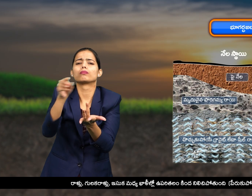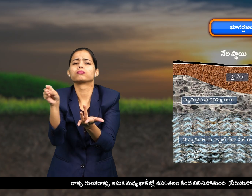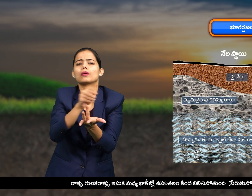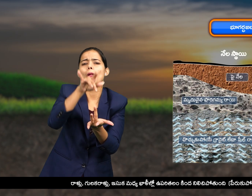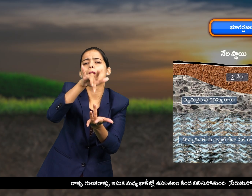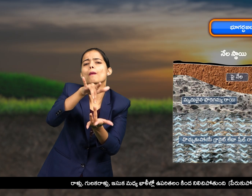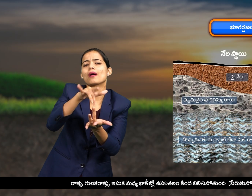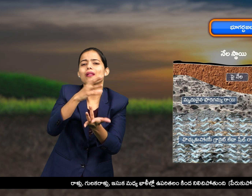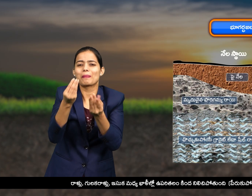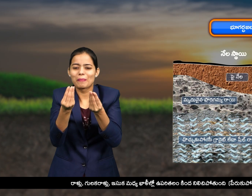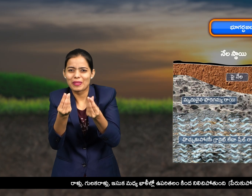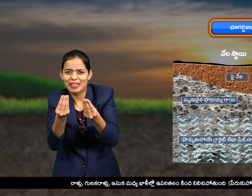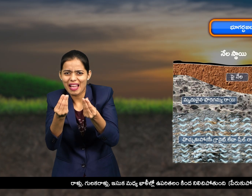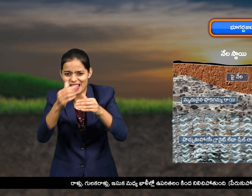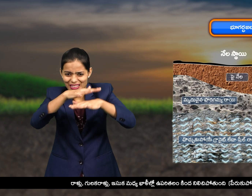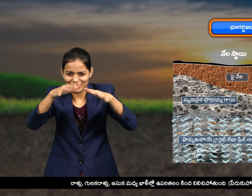నిలిచిపోతుంది.